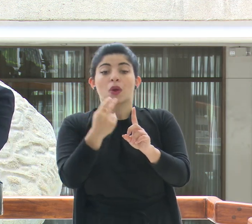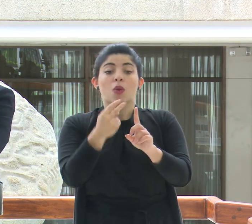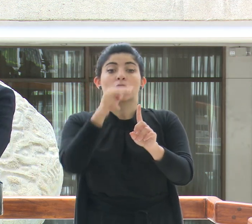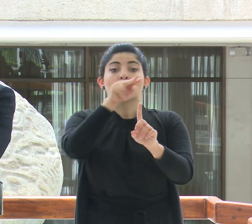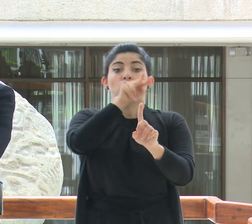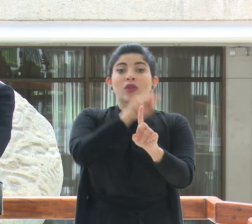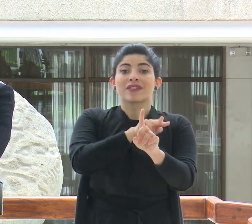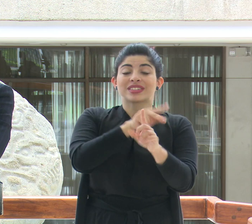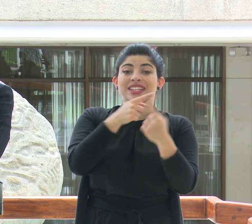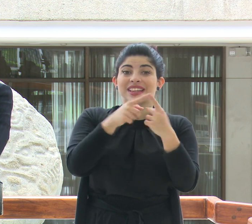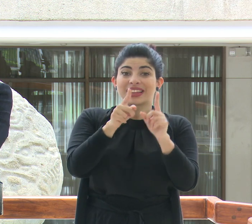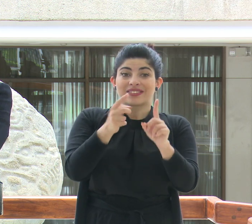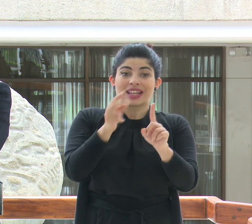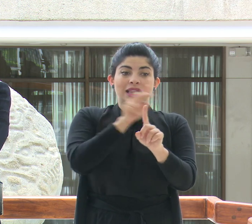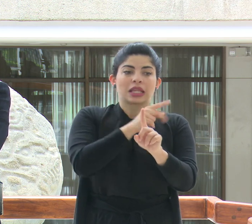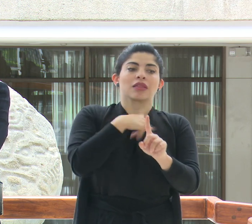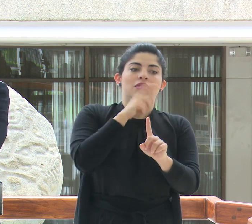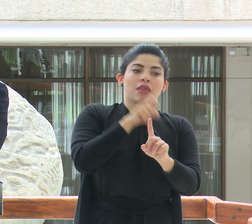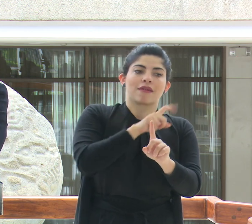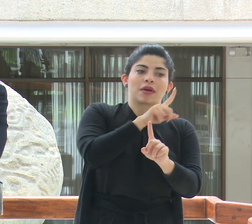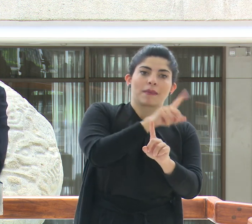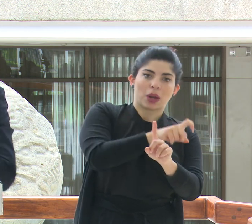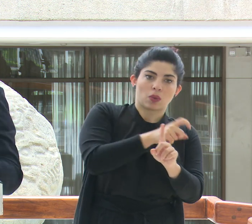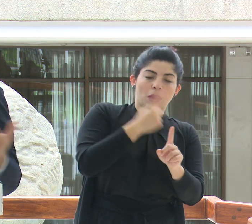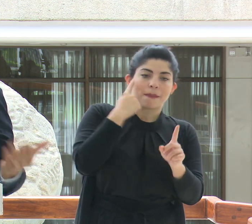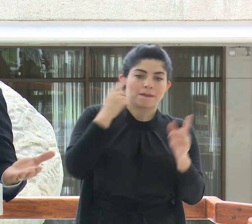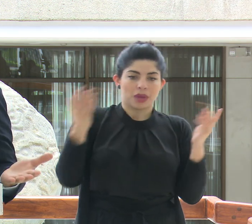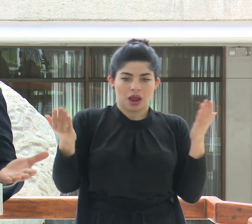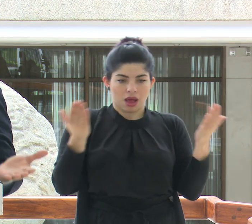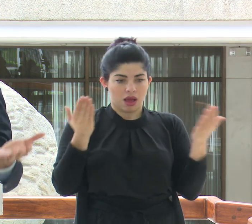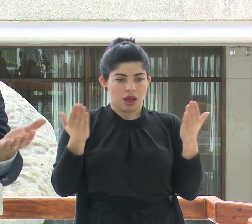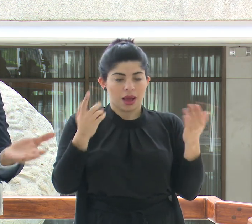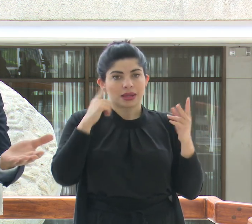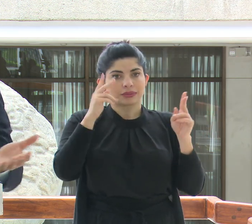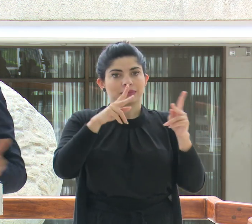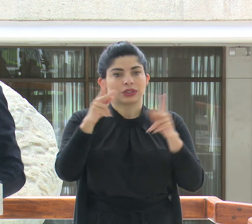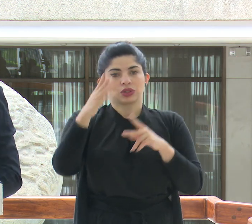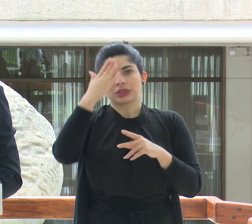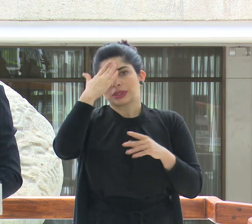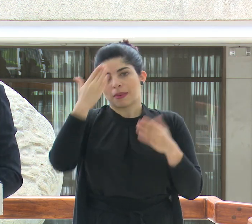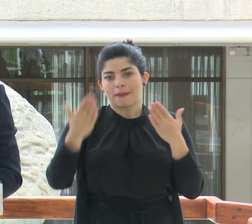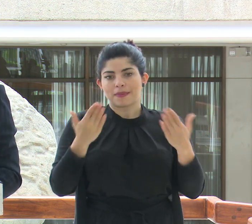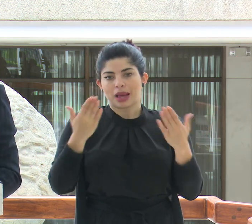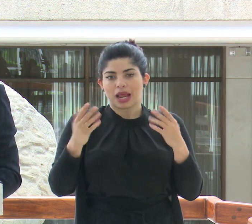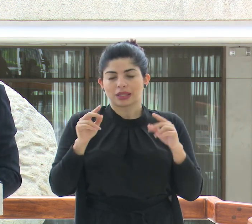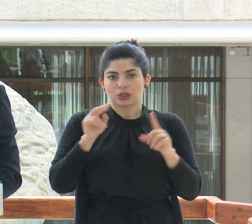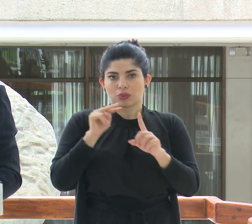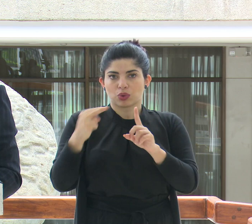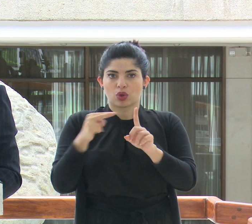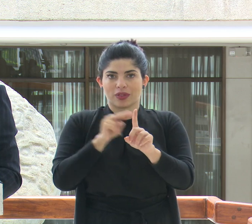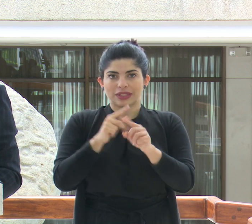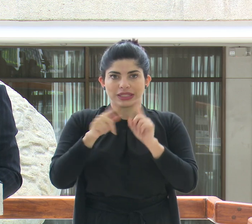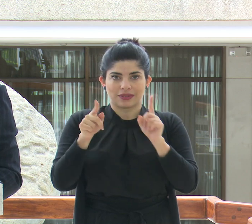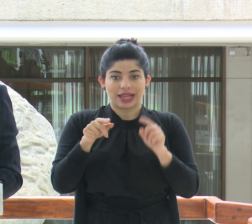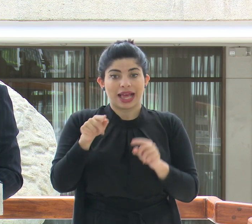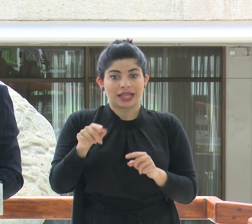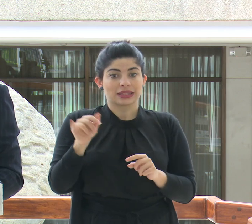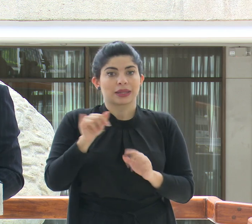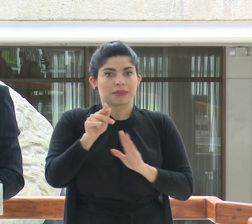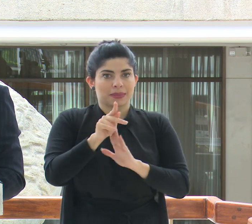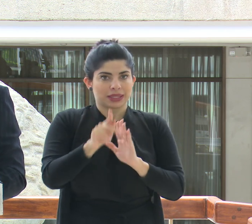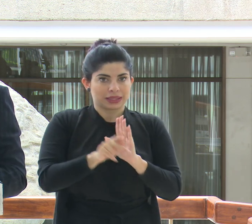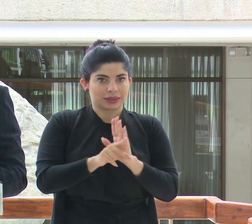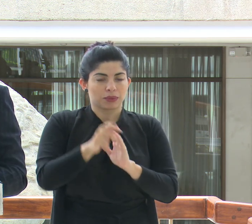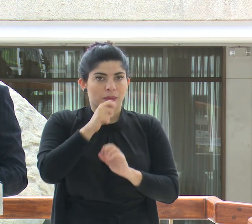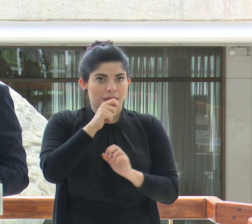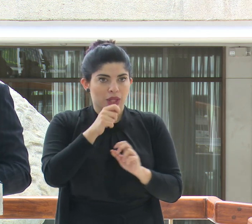ir a preguntar a otro punto de vista para ofrecerle al ciudadano el balance. Eso es otro de los principios periodísticos que se